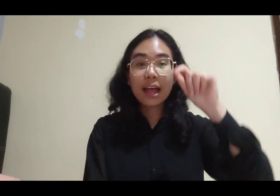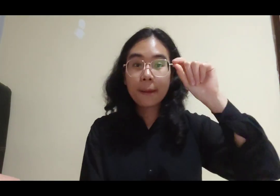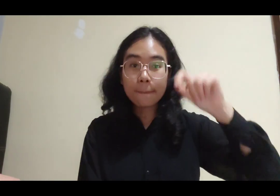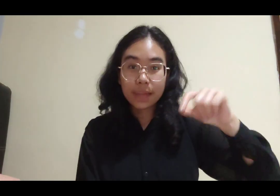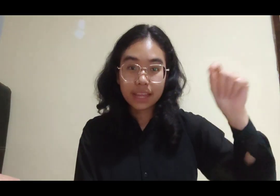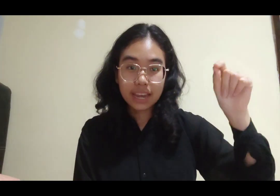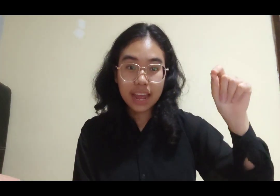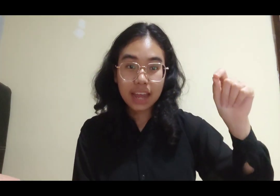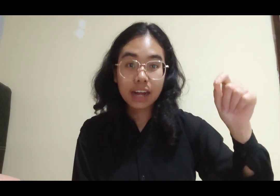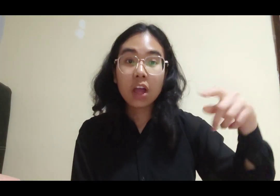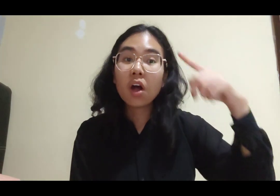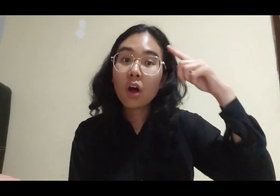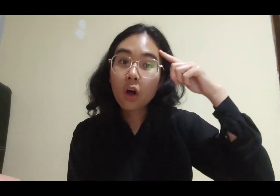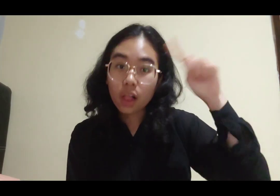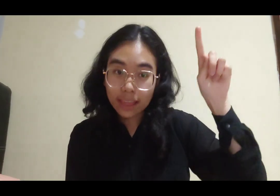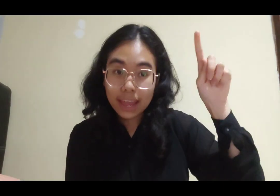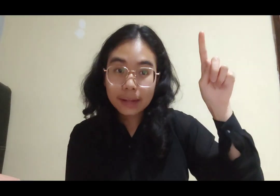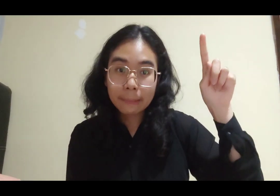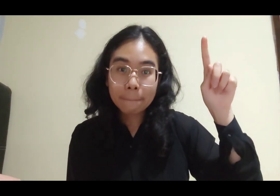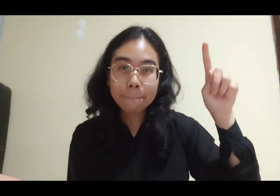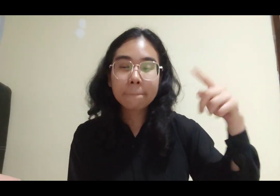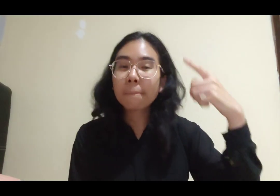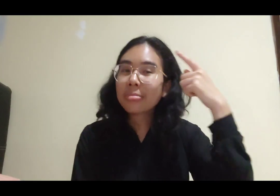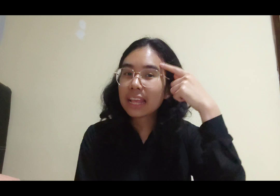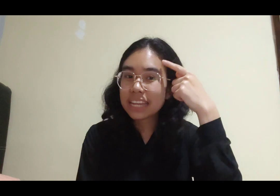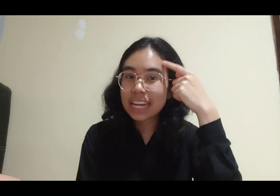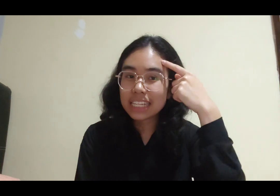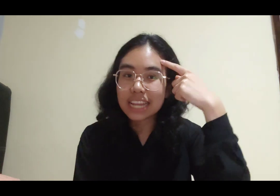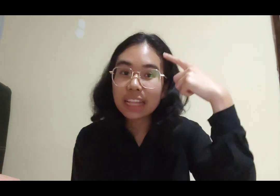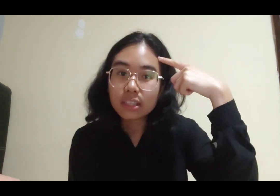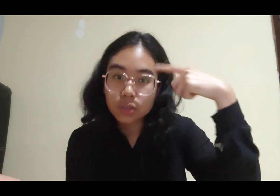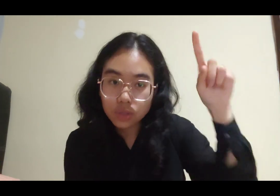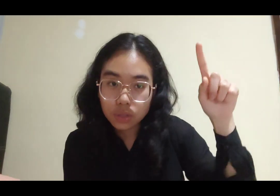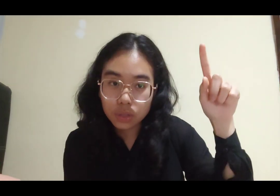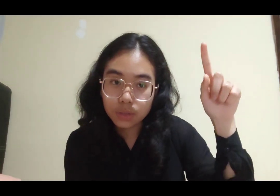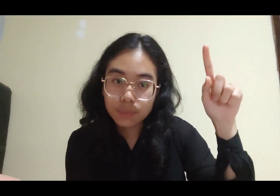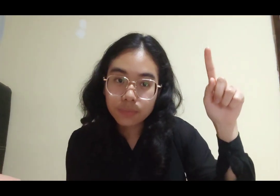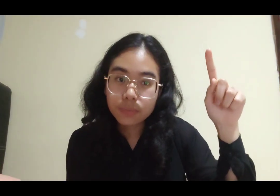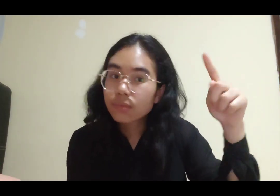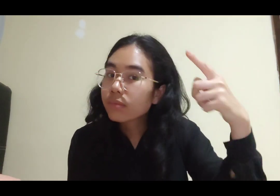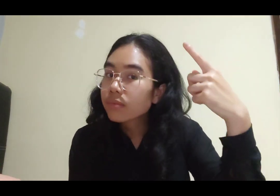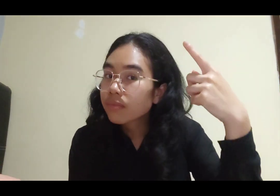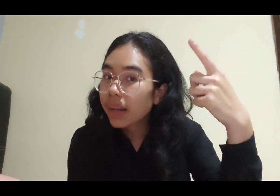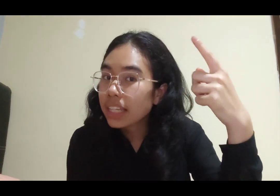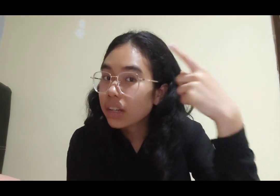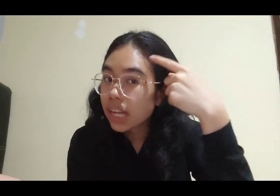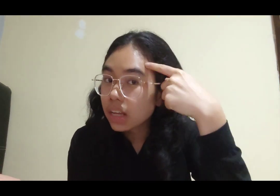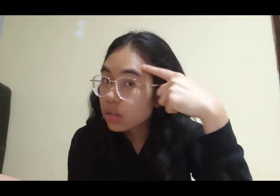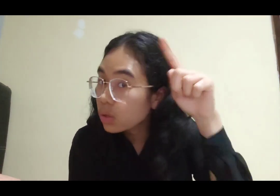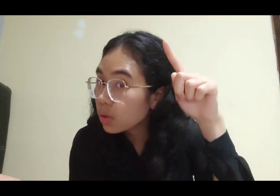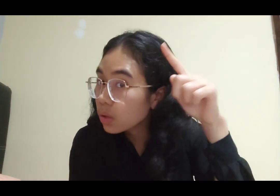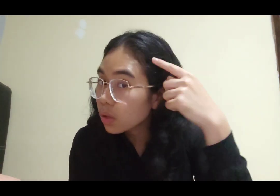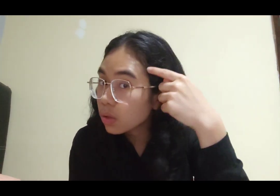yang benar oleh, dari jidat, sut gitu. Pakai 1 jari, sut gitu.